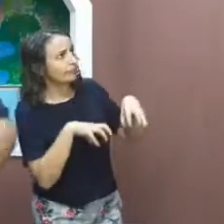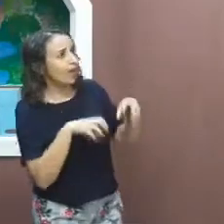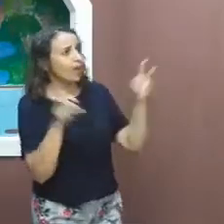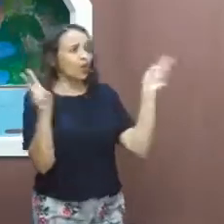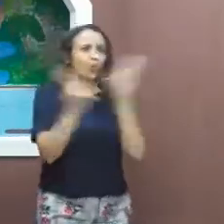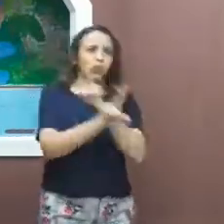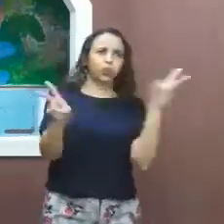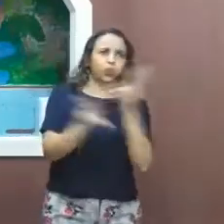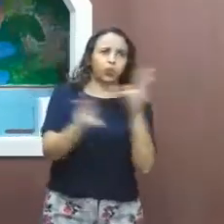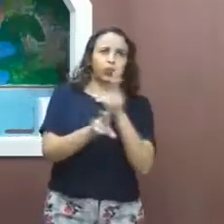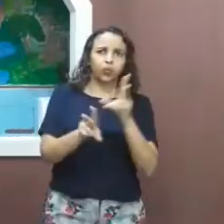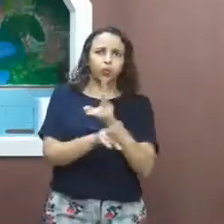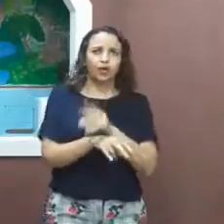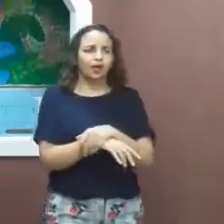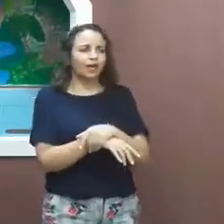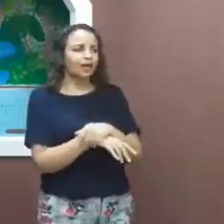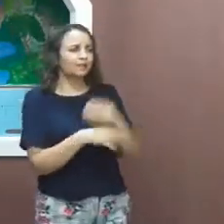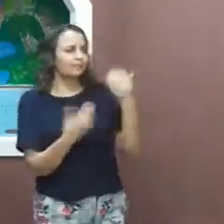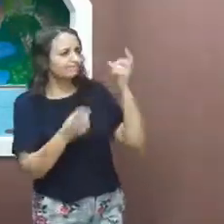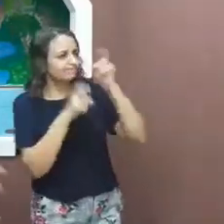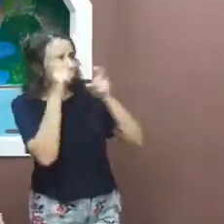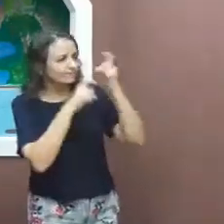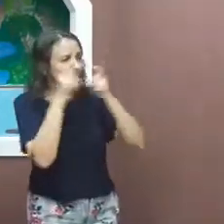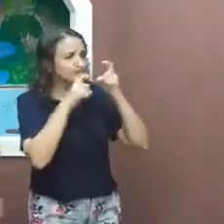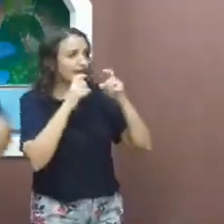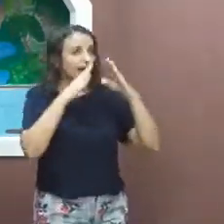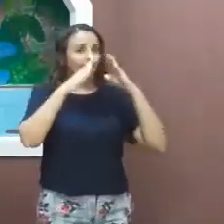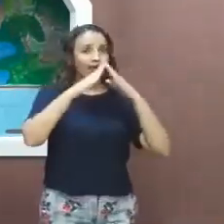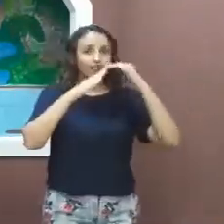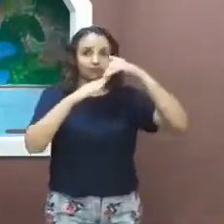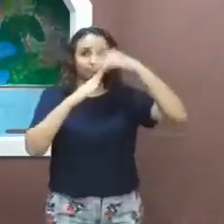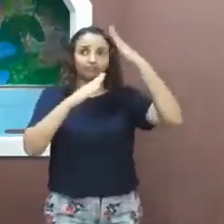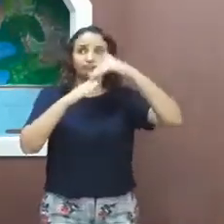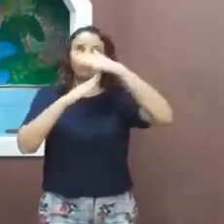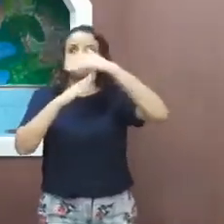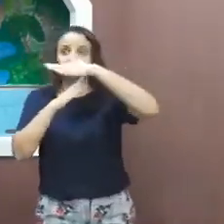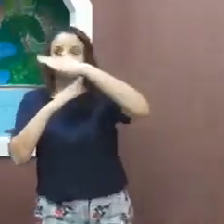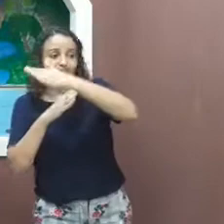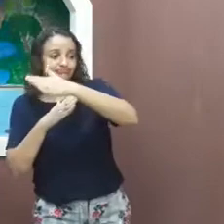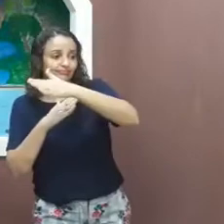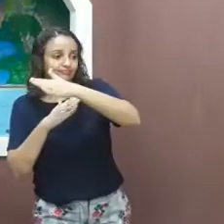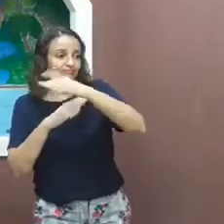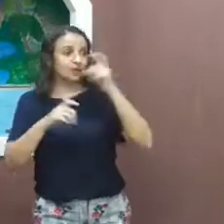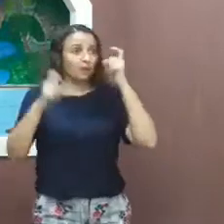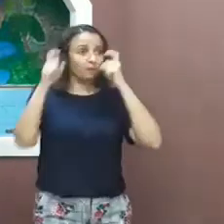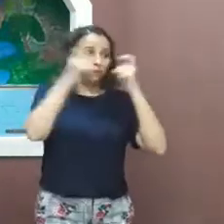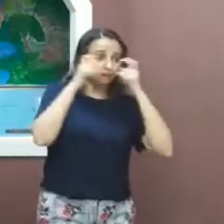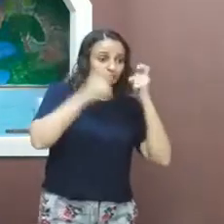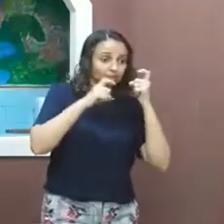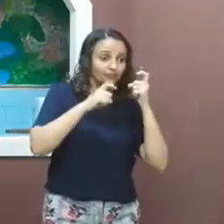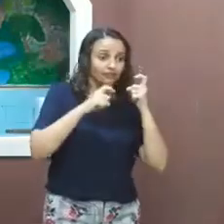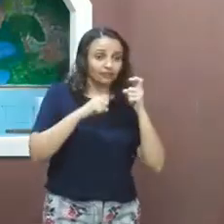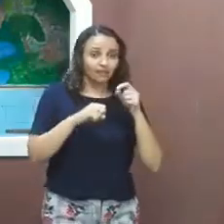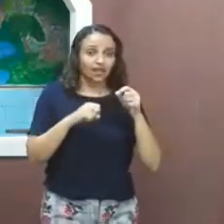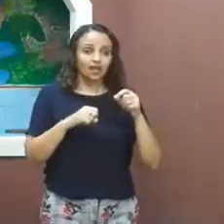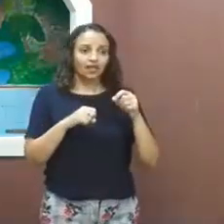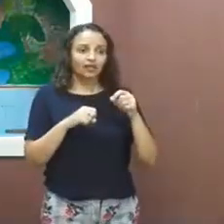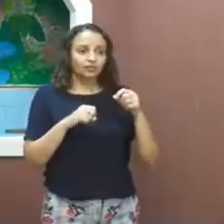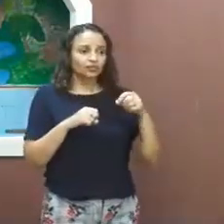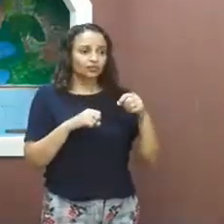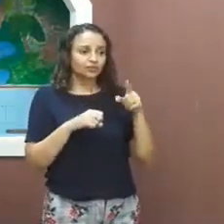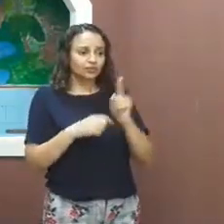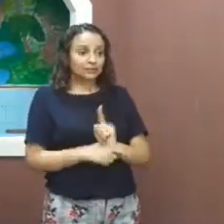ventar, ai, vai molhar não sei o que, ai, vai destelhar a casa, ai, vai chover lá em São Paulo e não sei da onde. Teve alguém? Ergue só o dedinho assim,